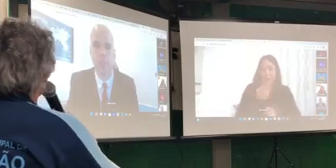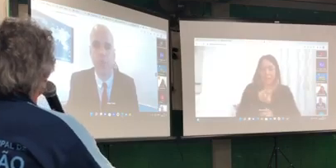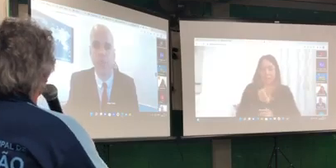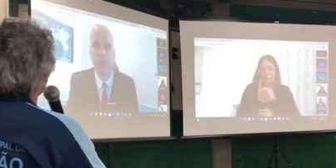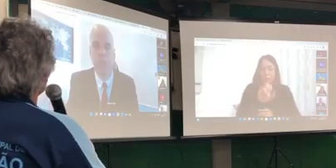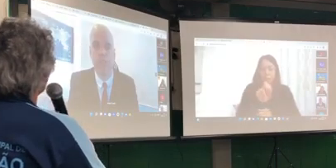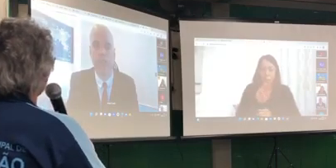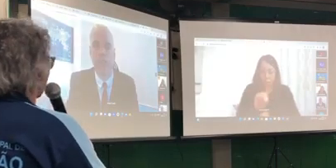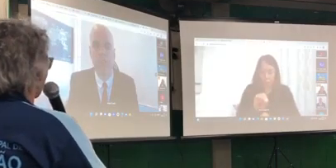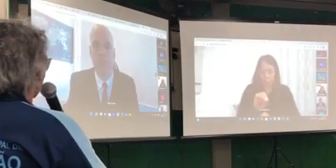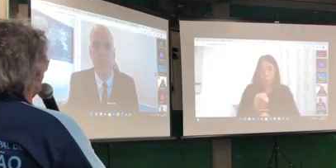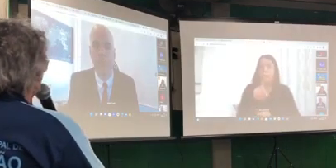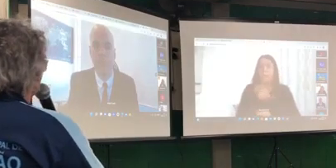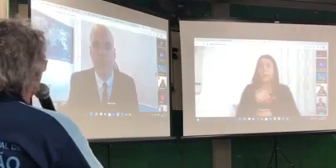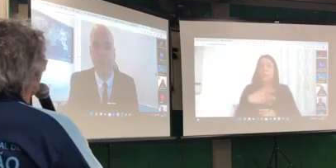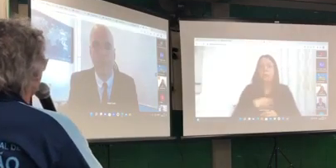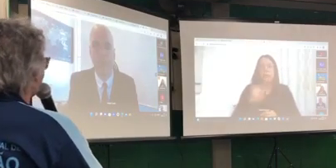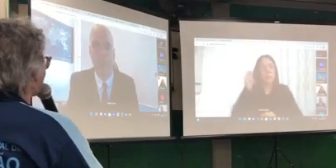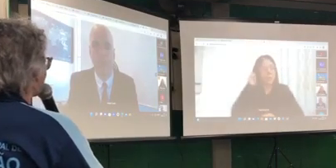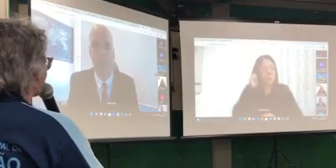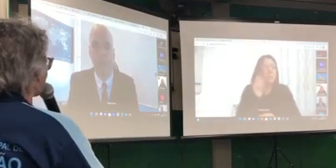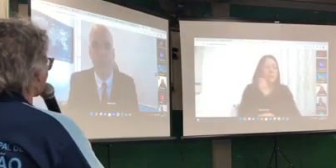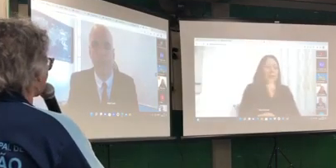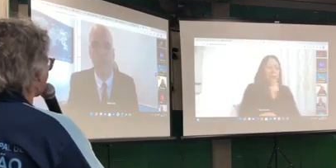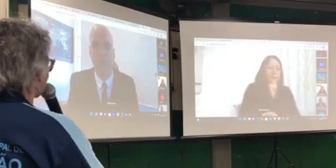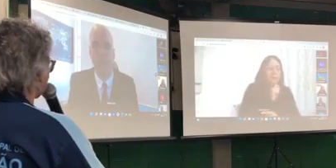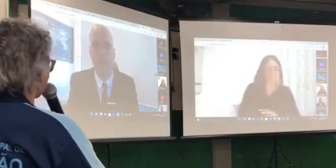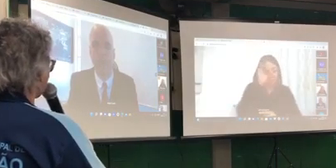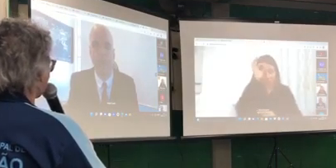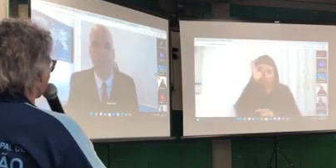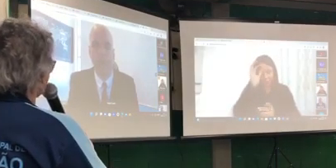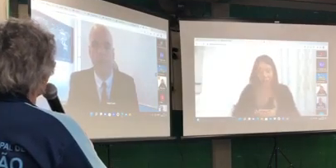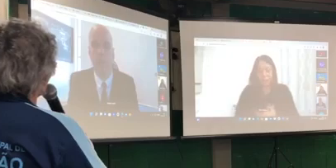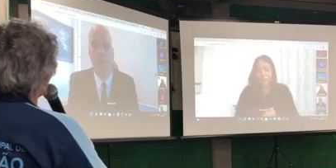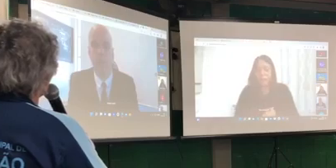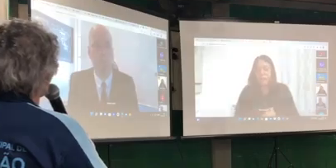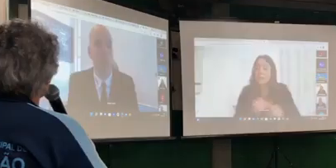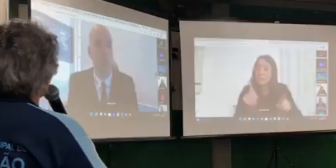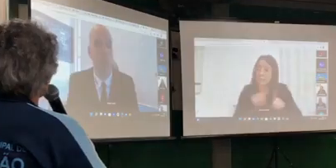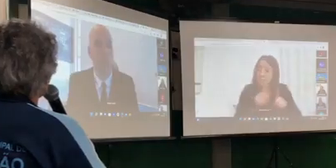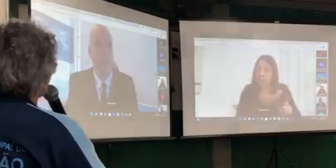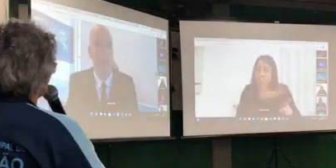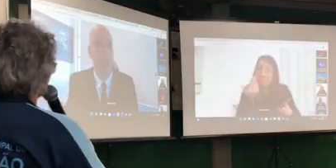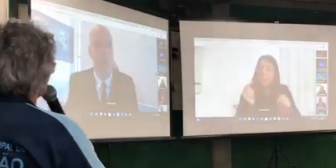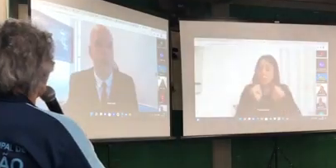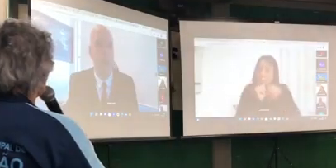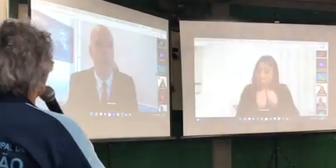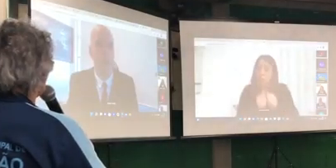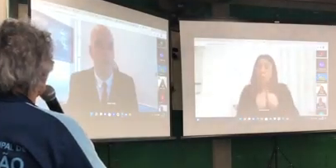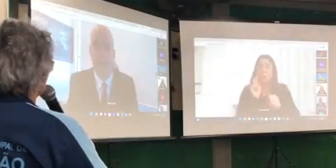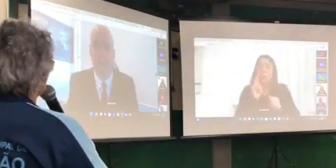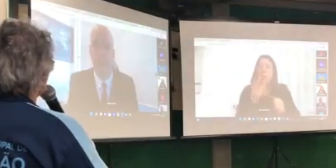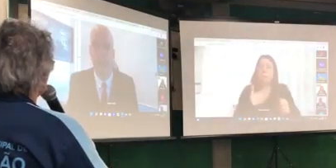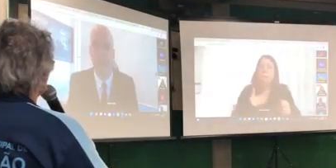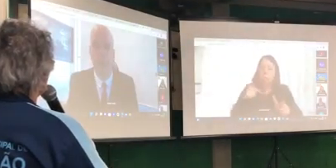como são os filhos da Nina, Tainá e o Andrei. Também, quem quiser ver lá um pouco do meu trabalho, advogar em